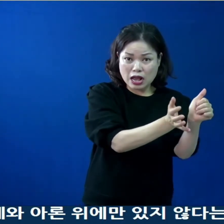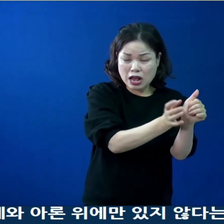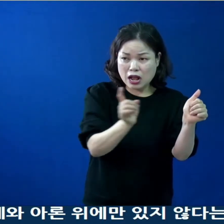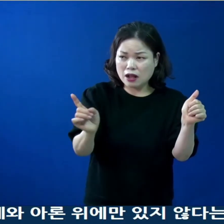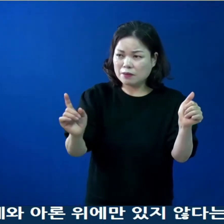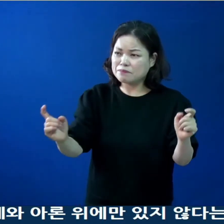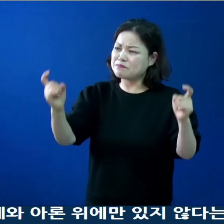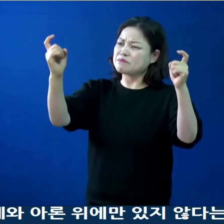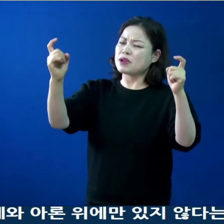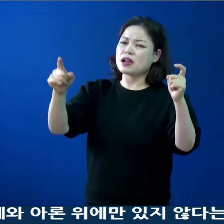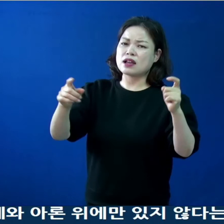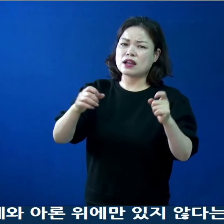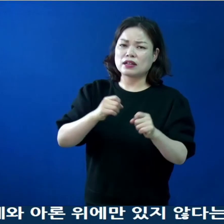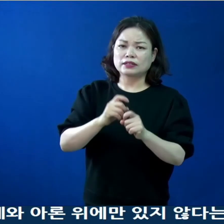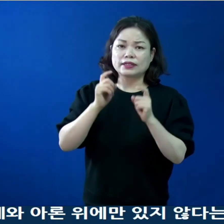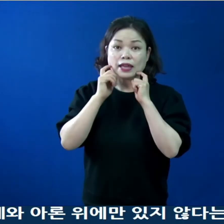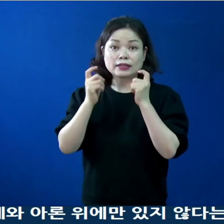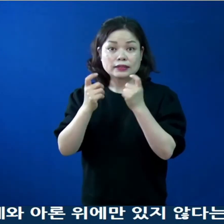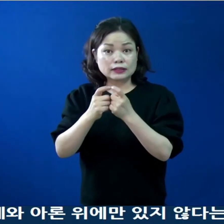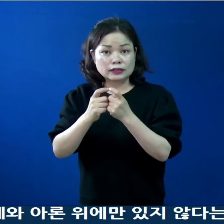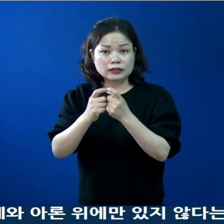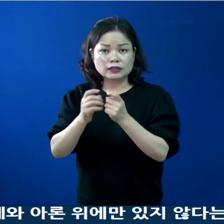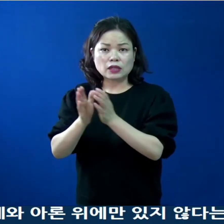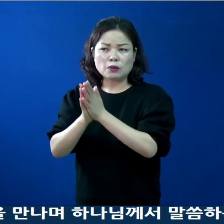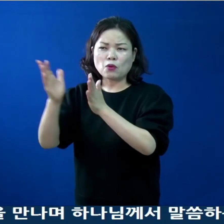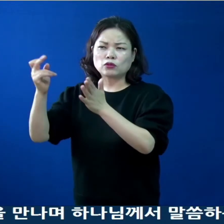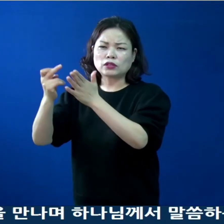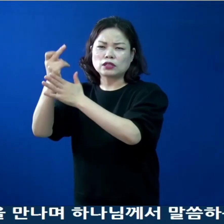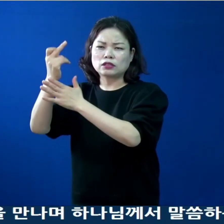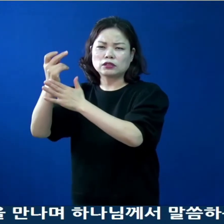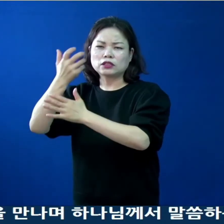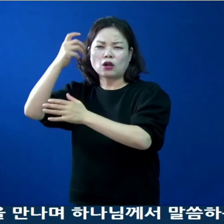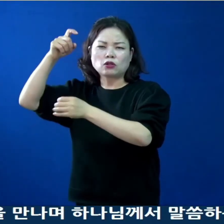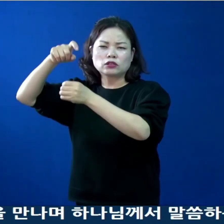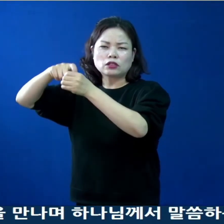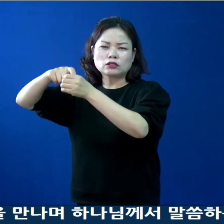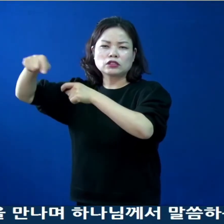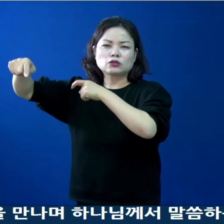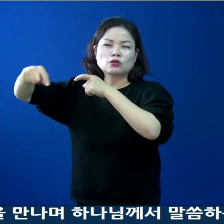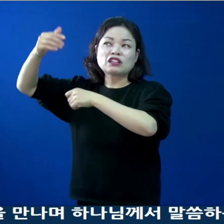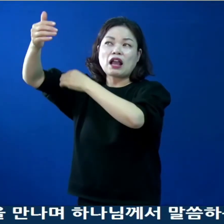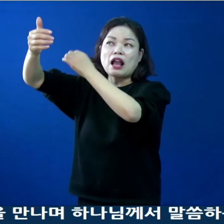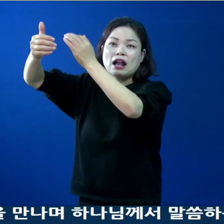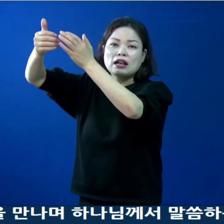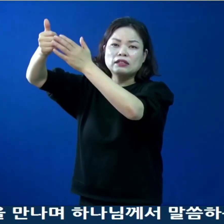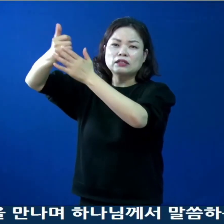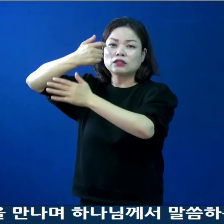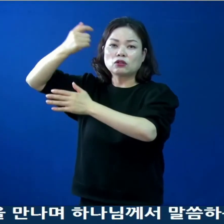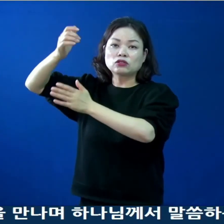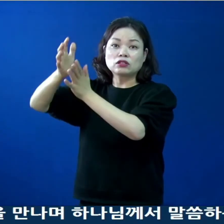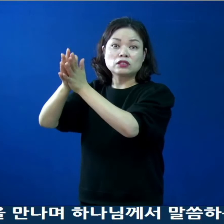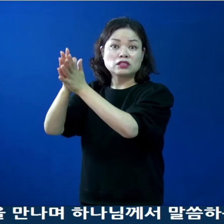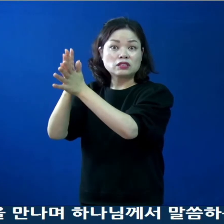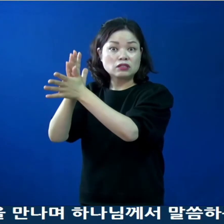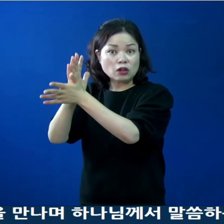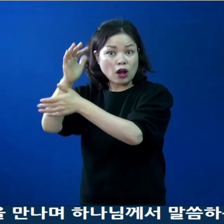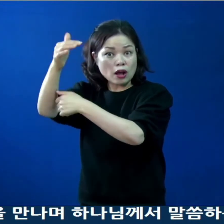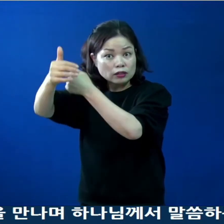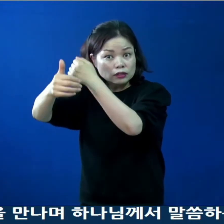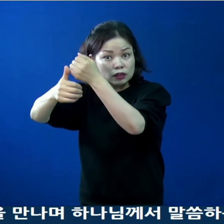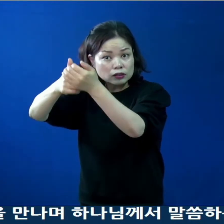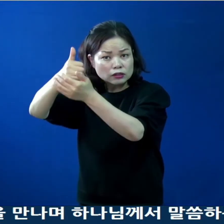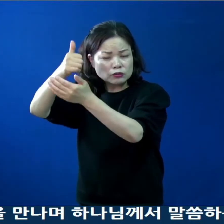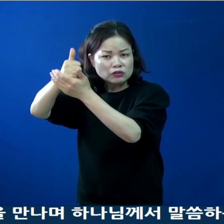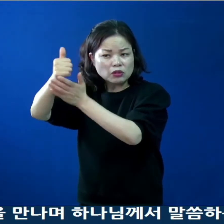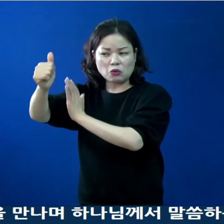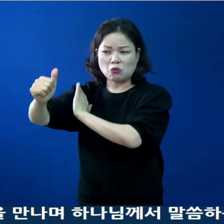개인에 대항한 것이 아니라 모세와 아론을 영적 지도자로 세워주신 하나님의 영적 질서와 하나님의